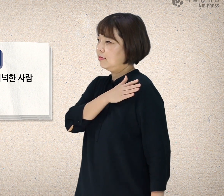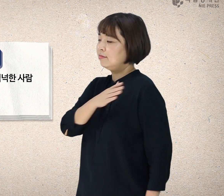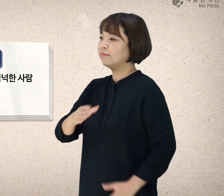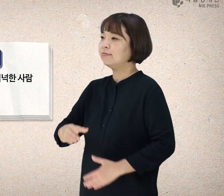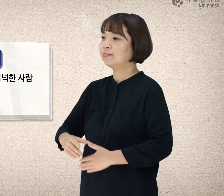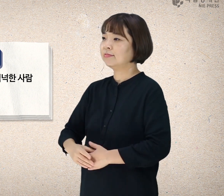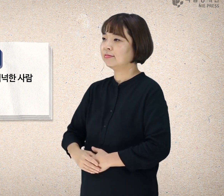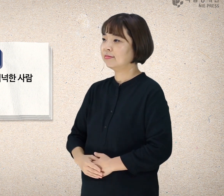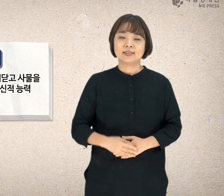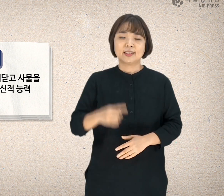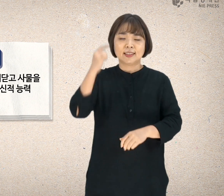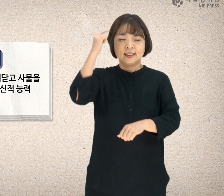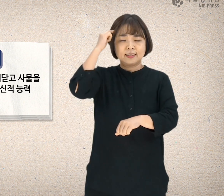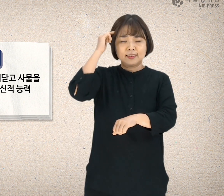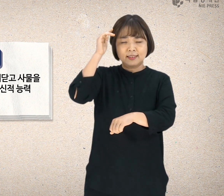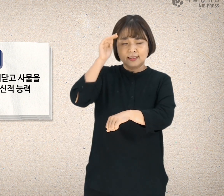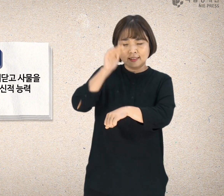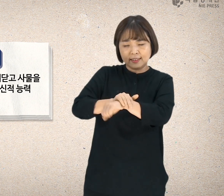오